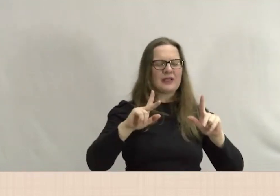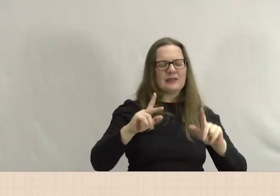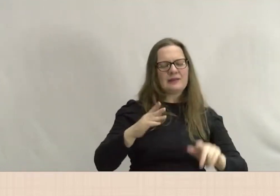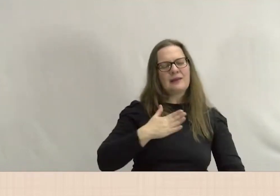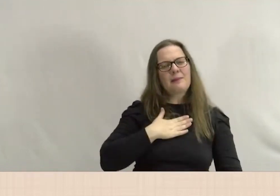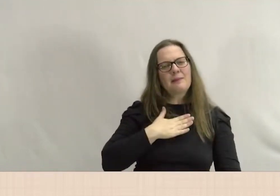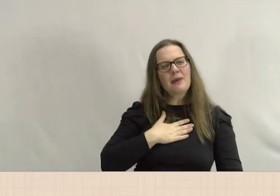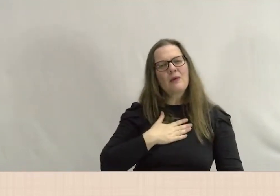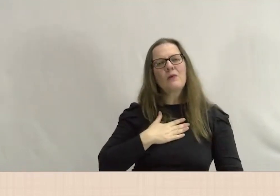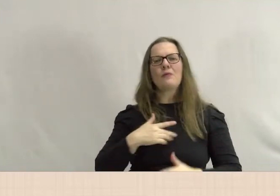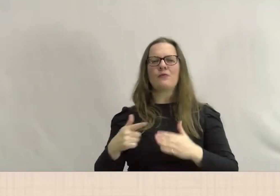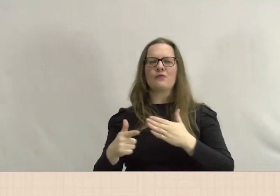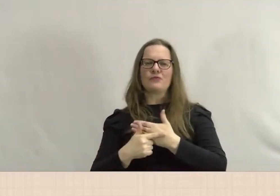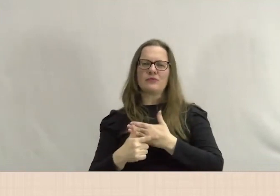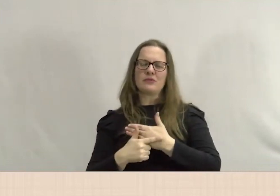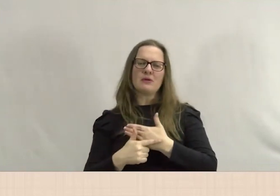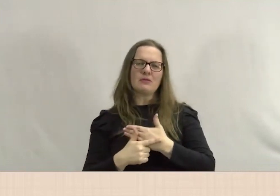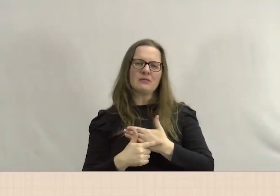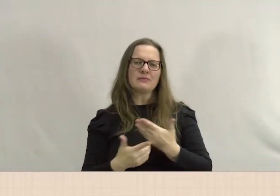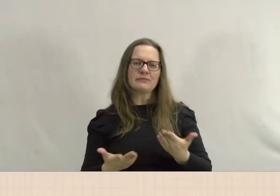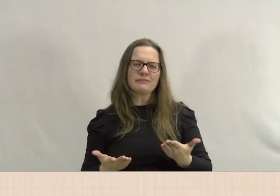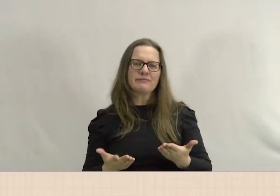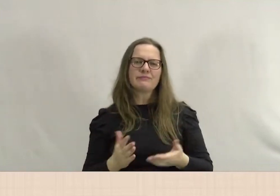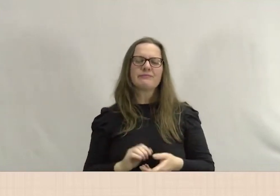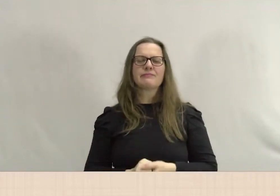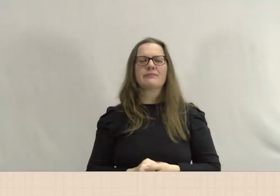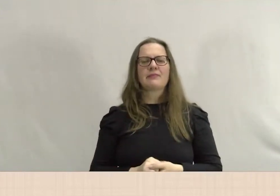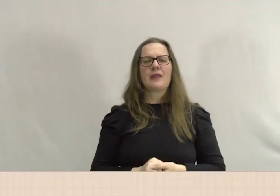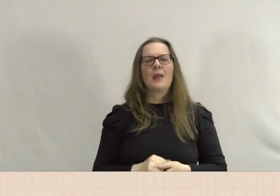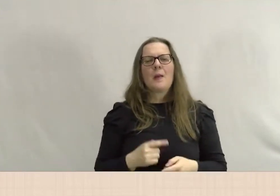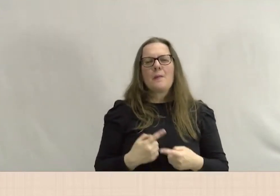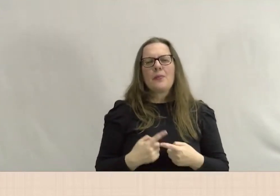querer disputar o lugar com a boca a vida toda.